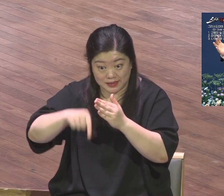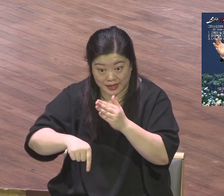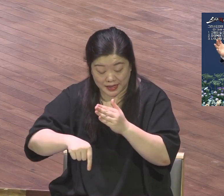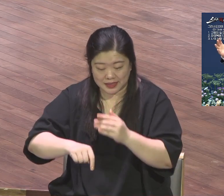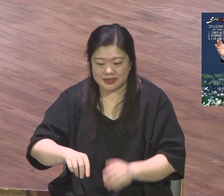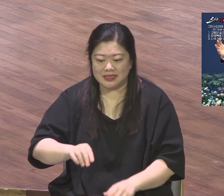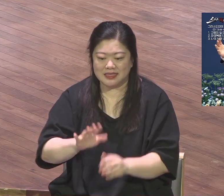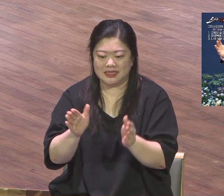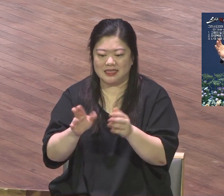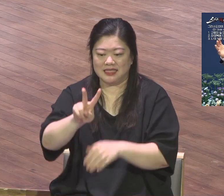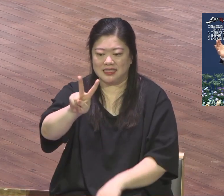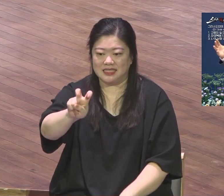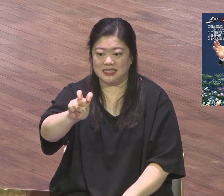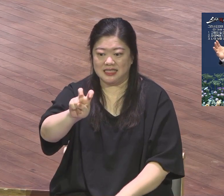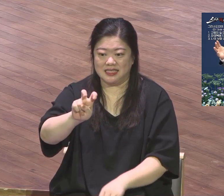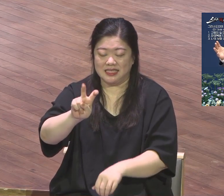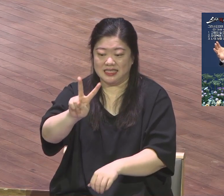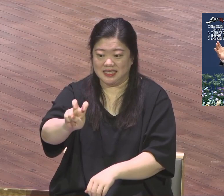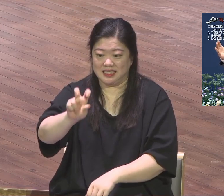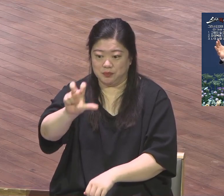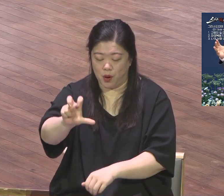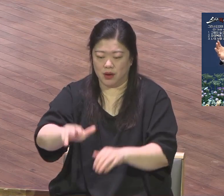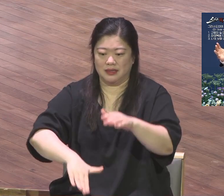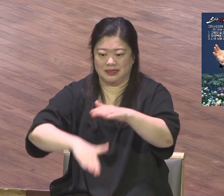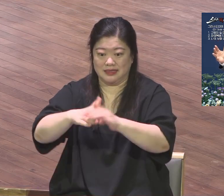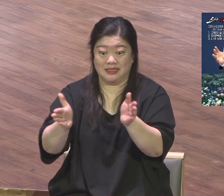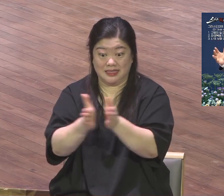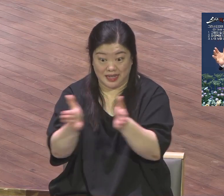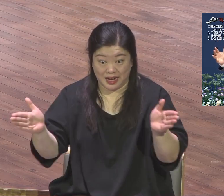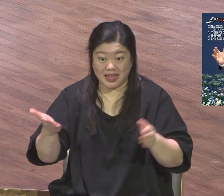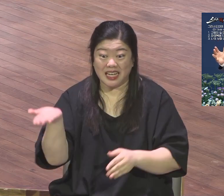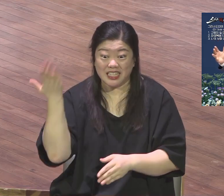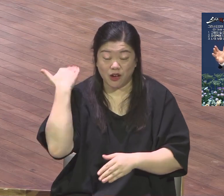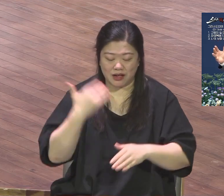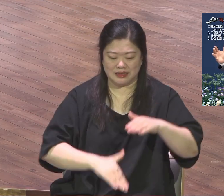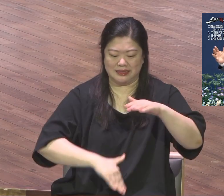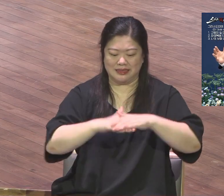25만, 전에는 찰만이었는데 지금은 1만만